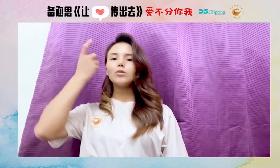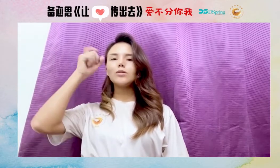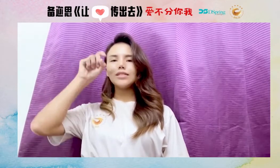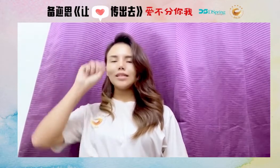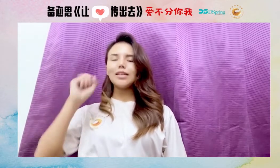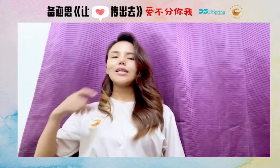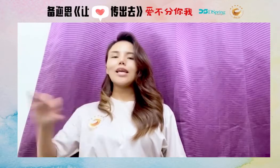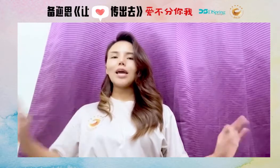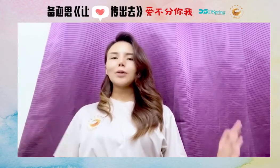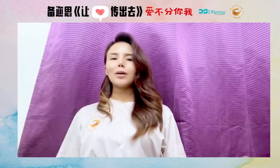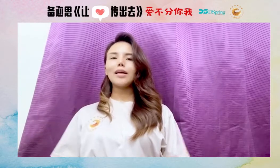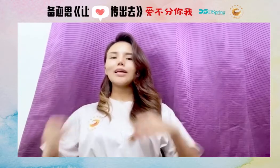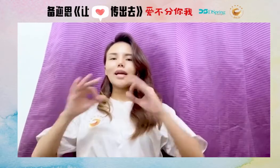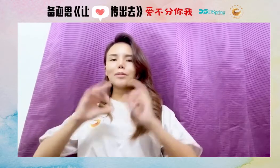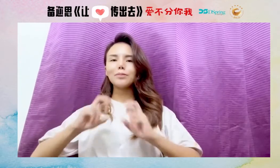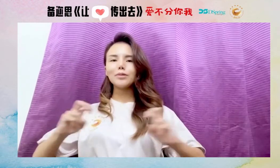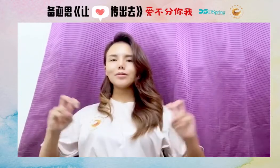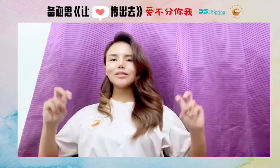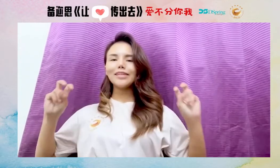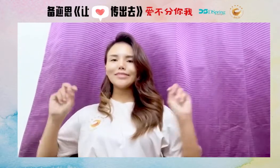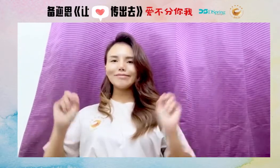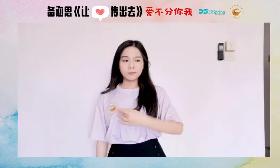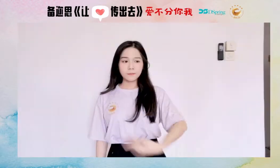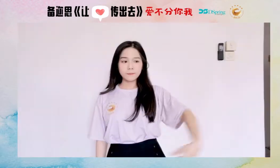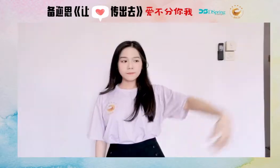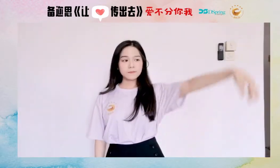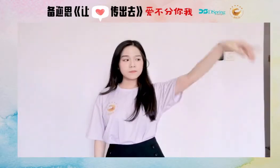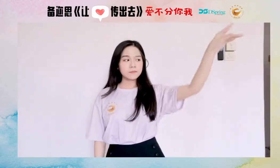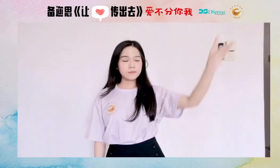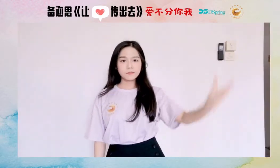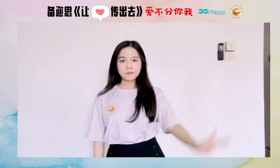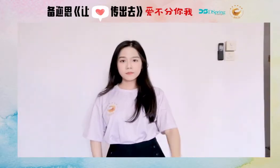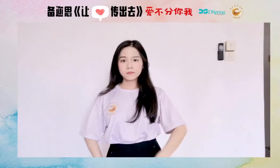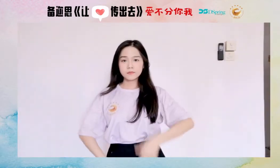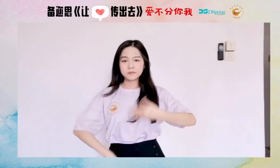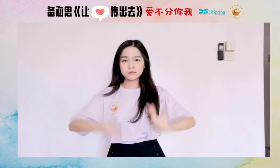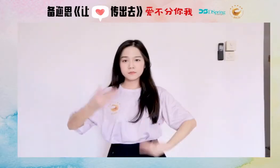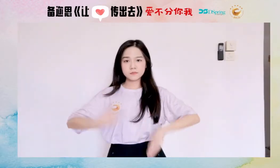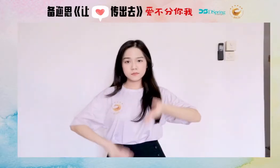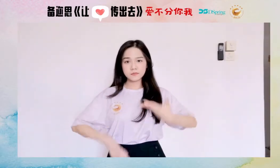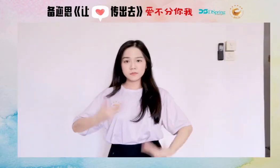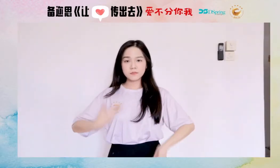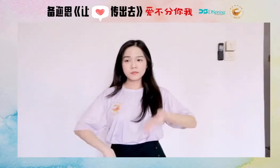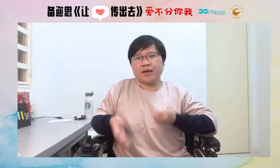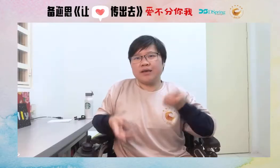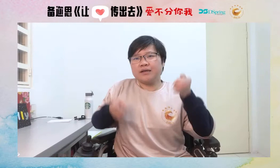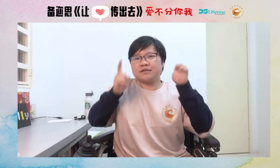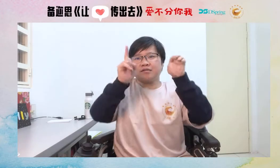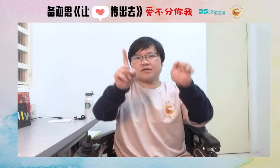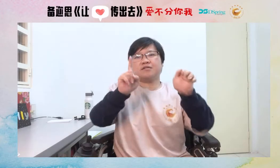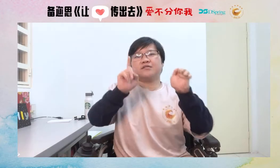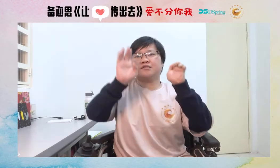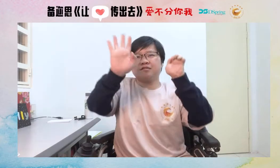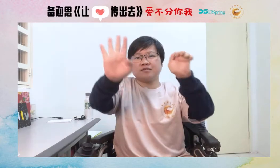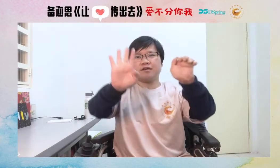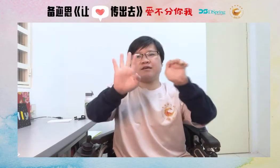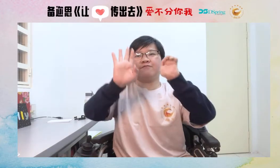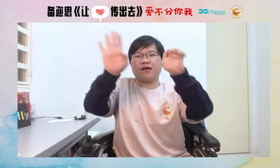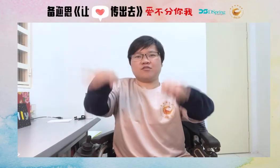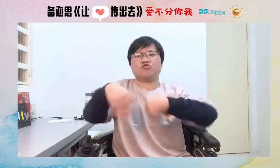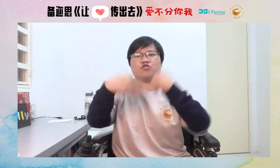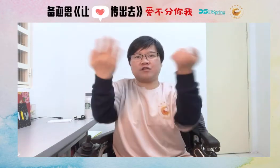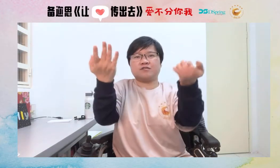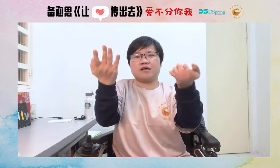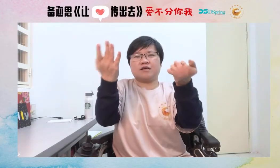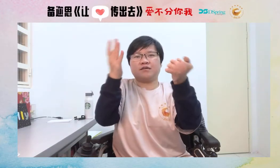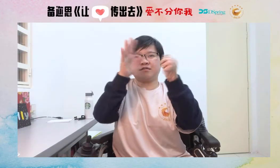尽哭泣也会看不见，未来总会有别的心愿，就让时间